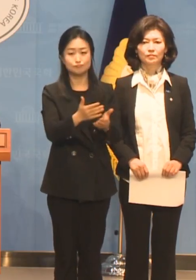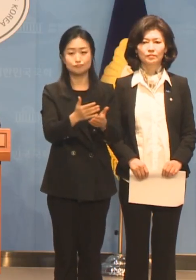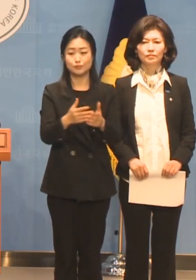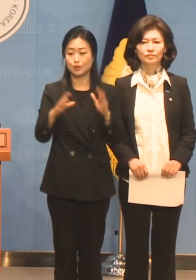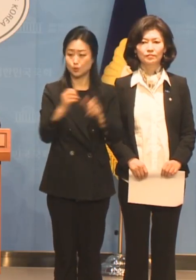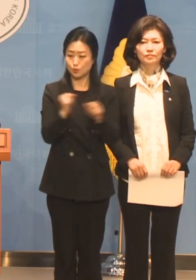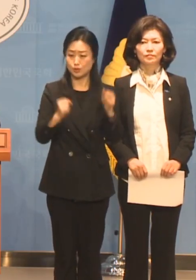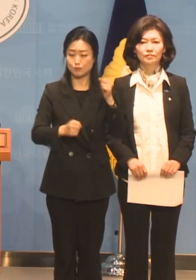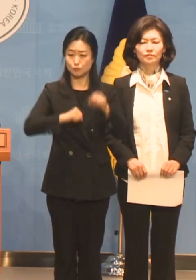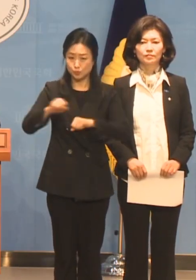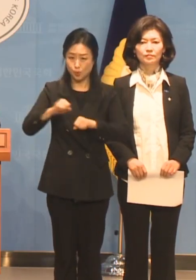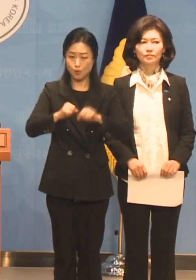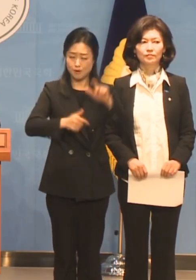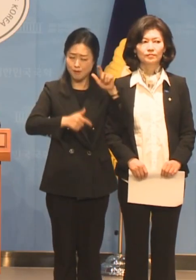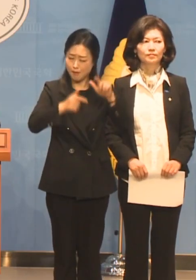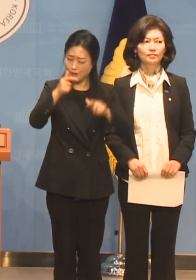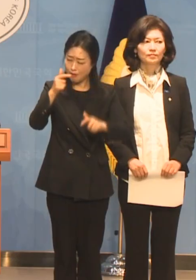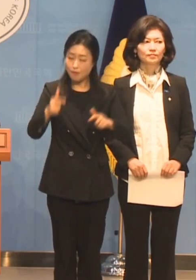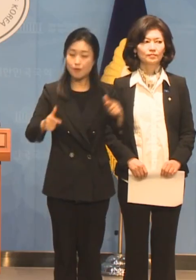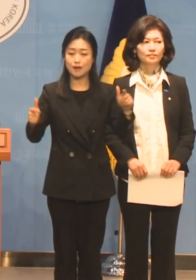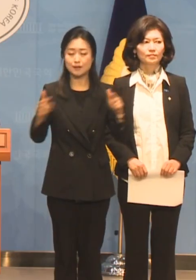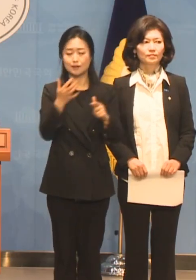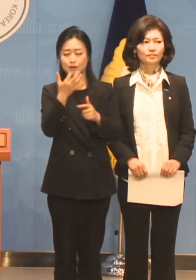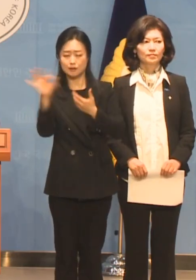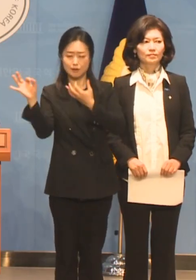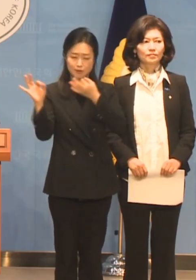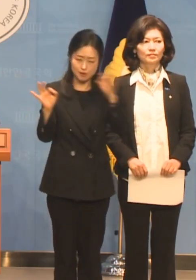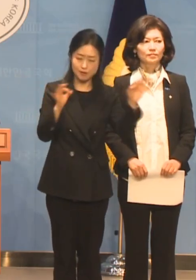다양한 면모가 재조명되어야 합니다.